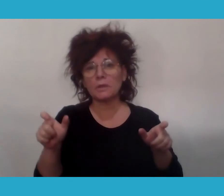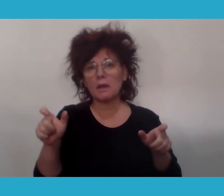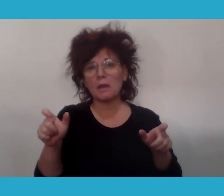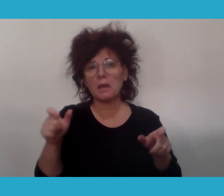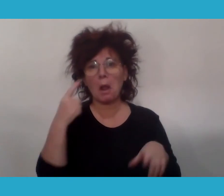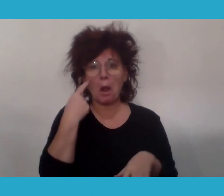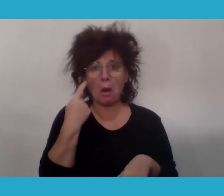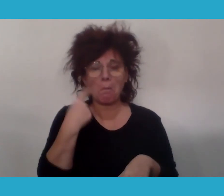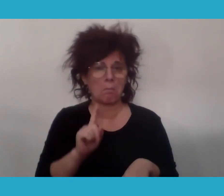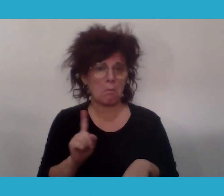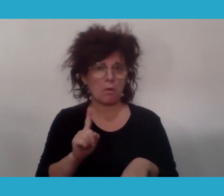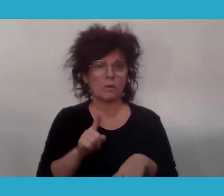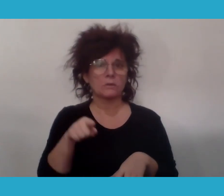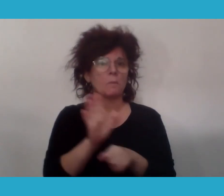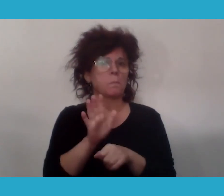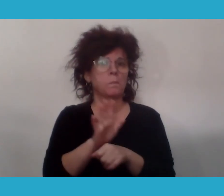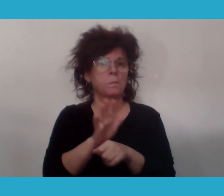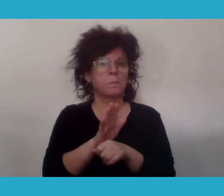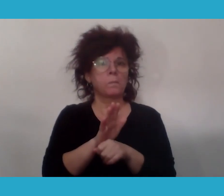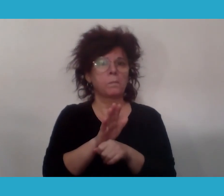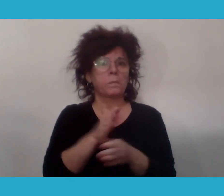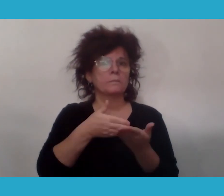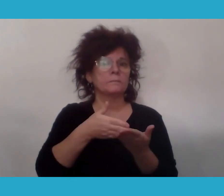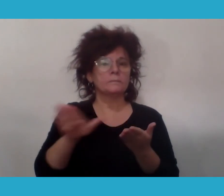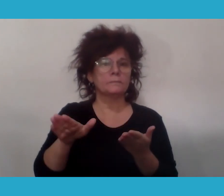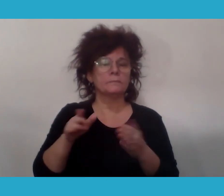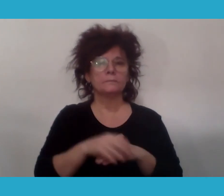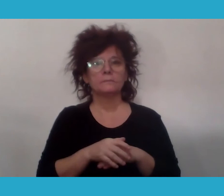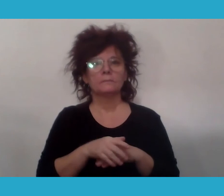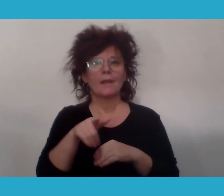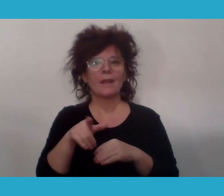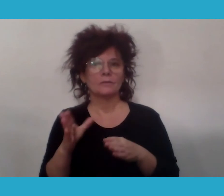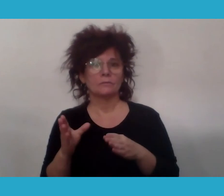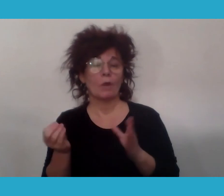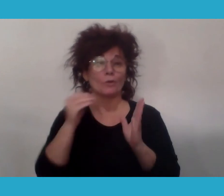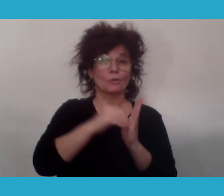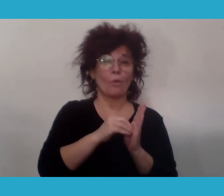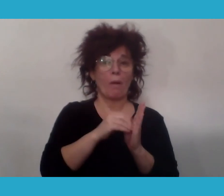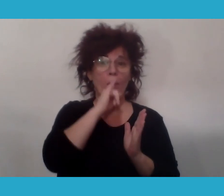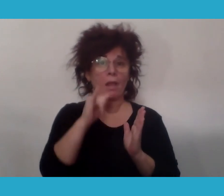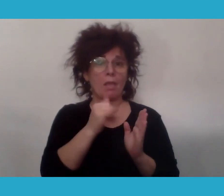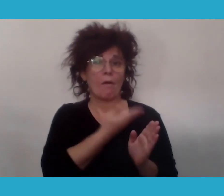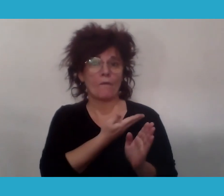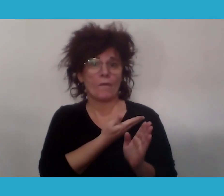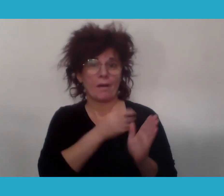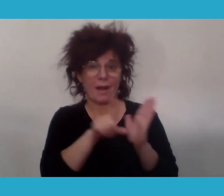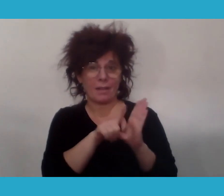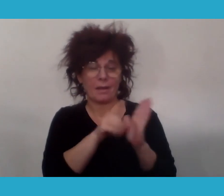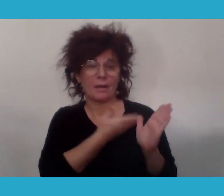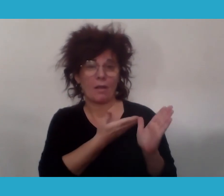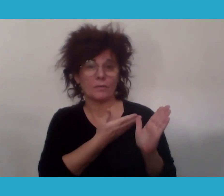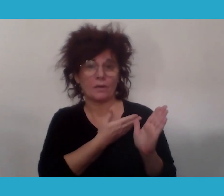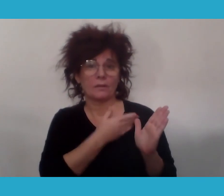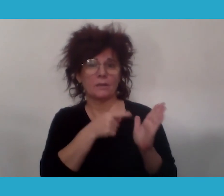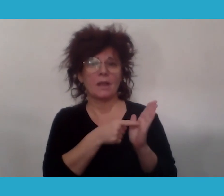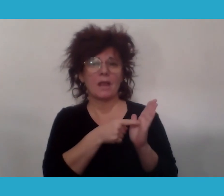al tanto, lo que demuestra la falta de inclusión. Ello sumado a los dichos de la legisladora Nadia Fernández, quien se presentó con